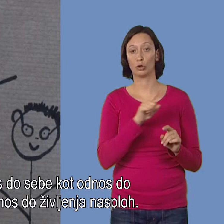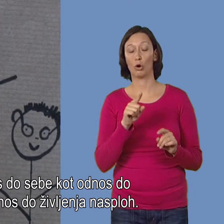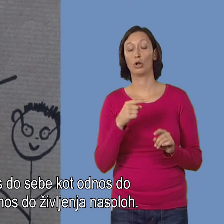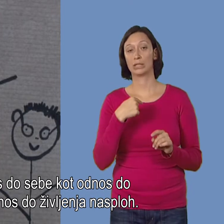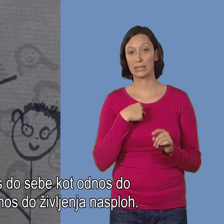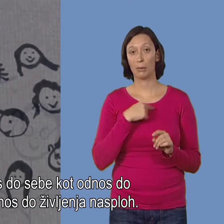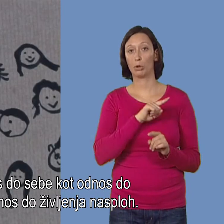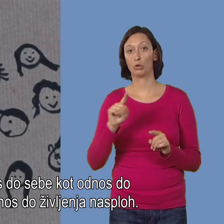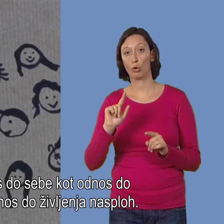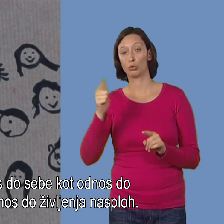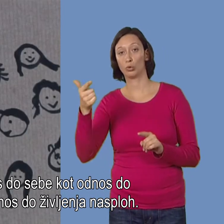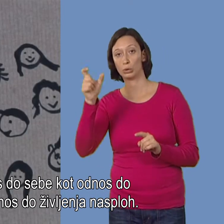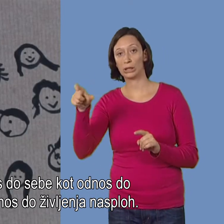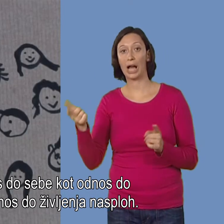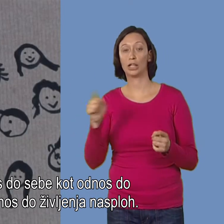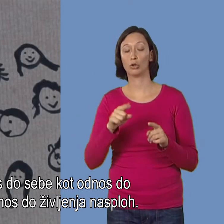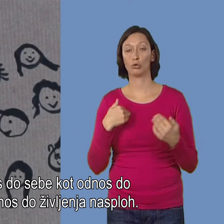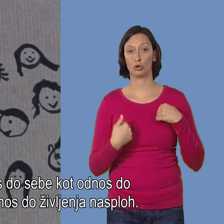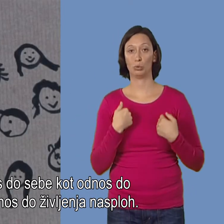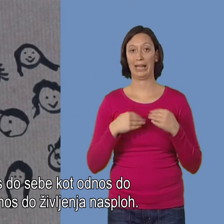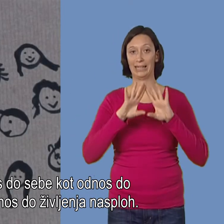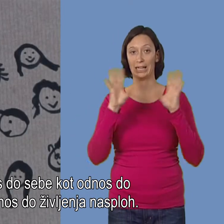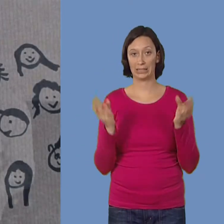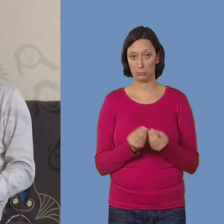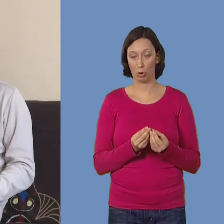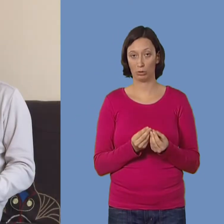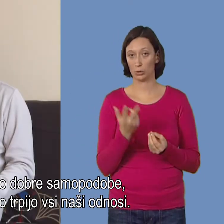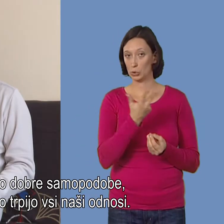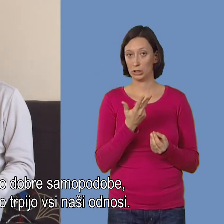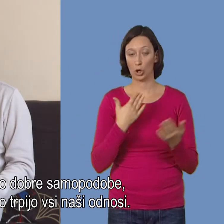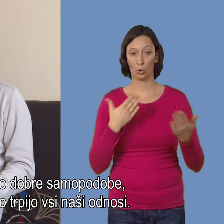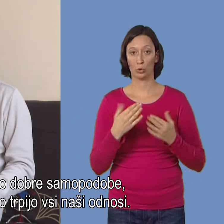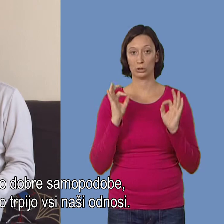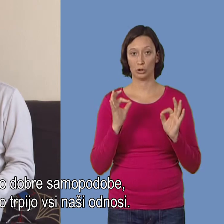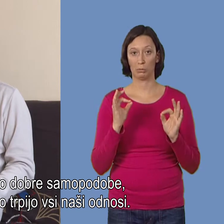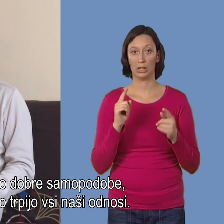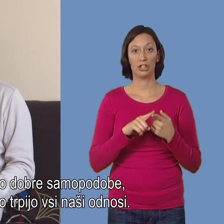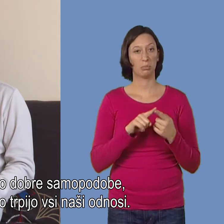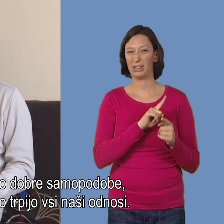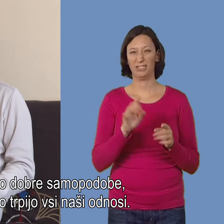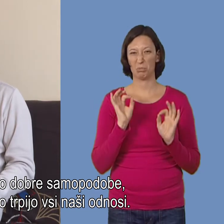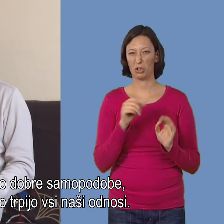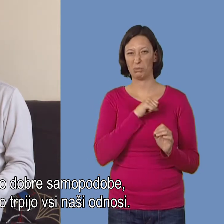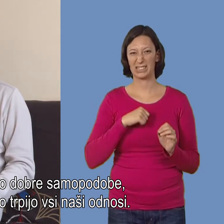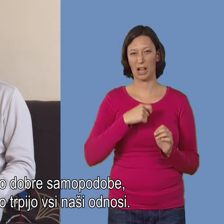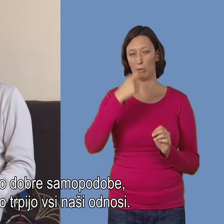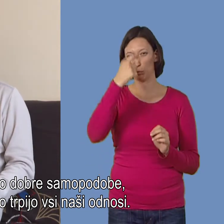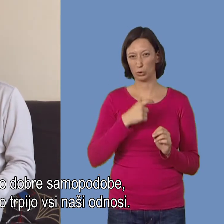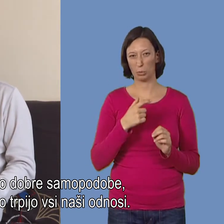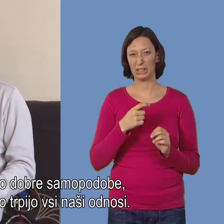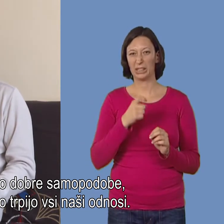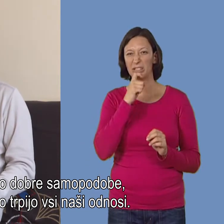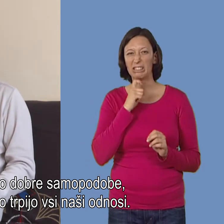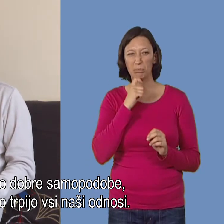sebe, kot odnos do drugih ali odnos do življenja nasploh. Če nimamo dobre samopodobe, pa prav